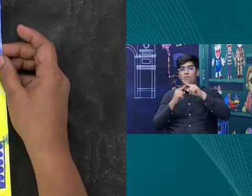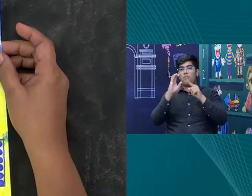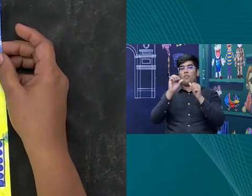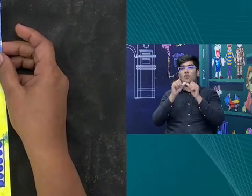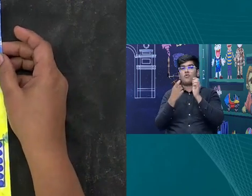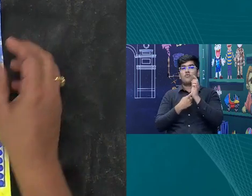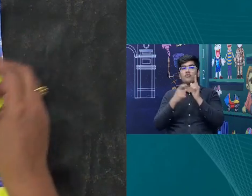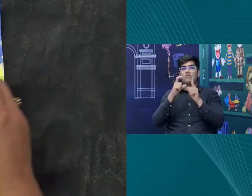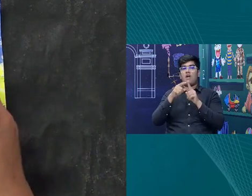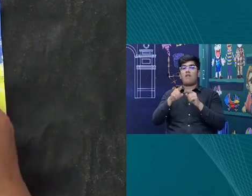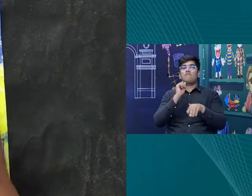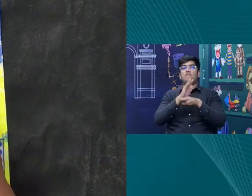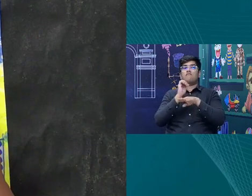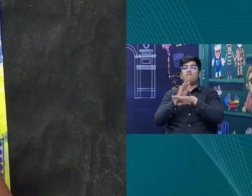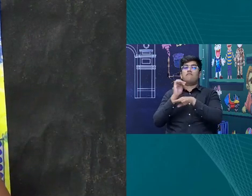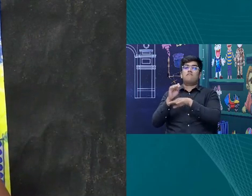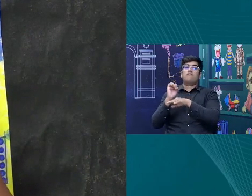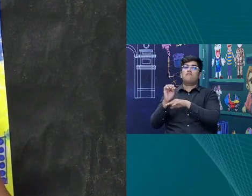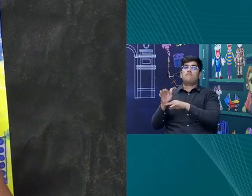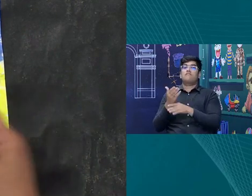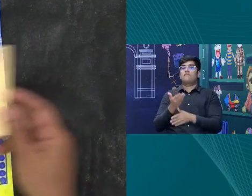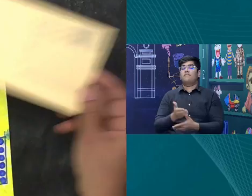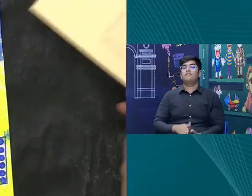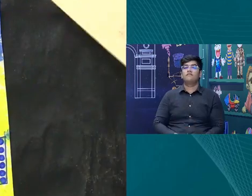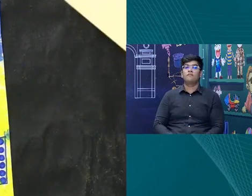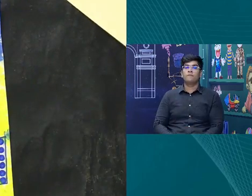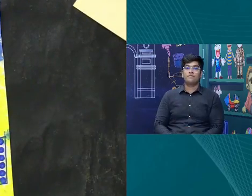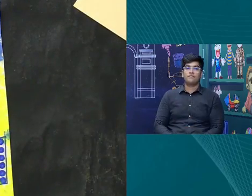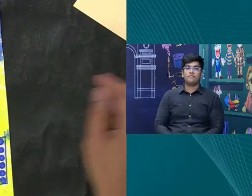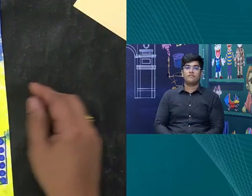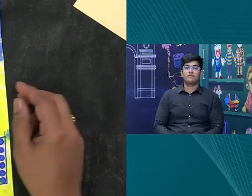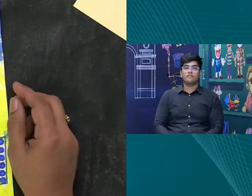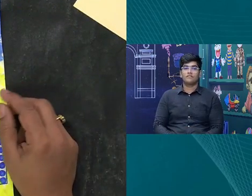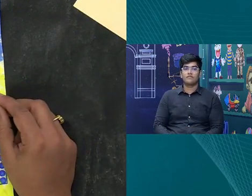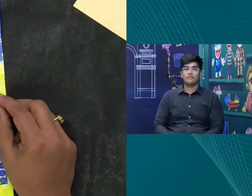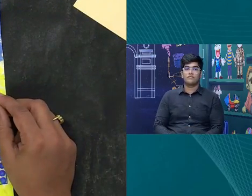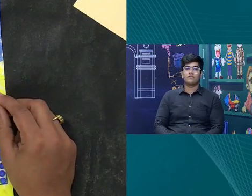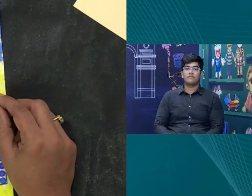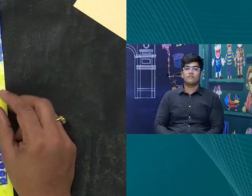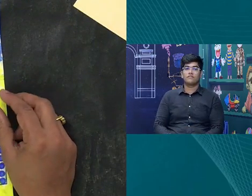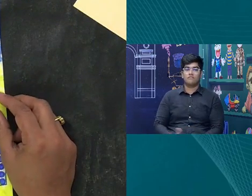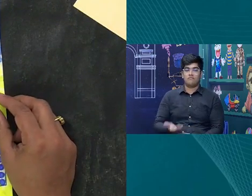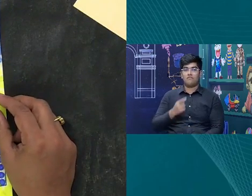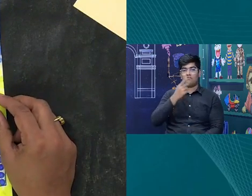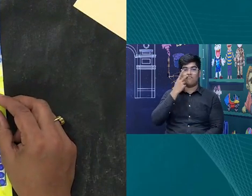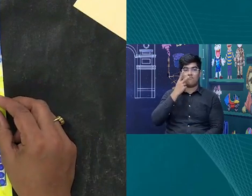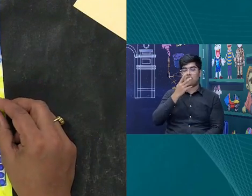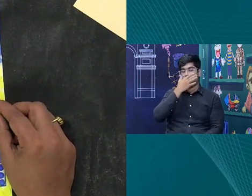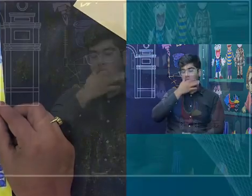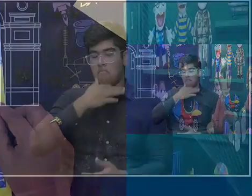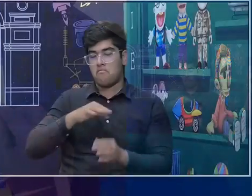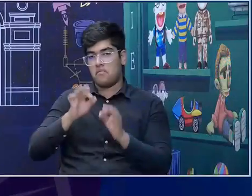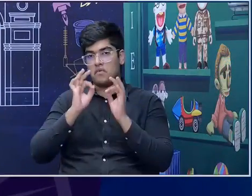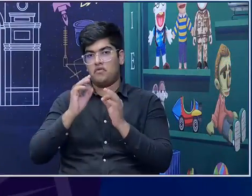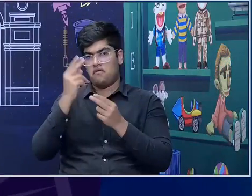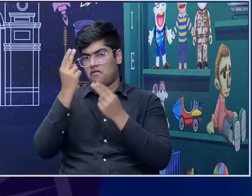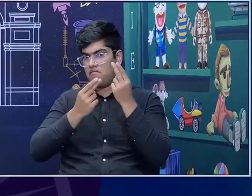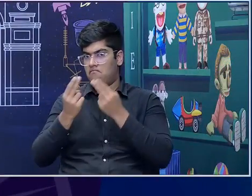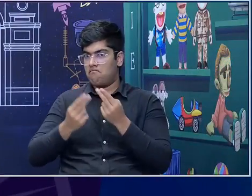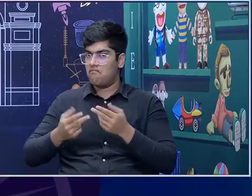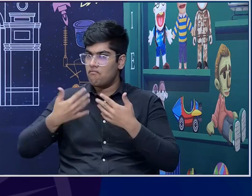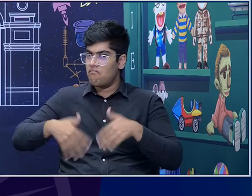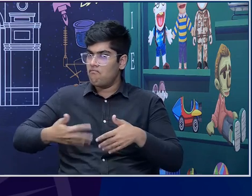सब चीजें भेच पाते थे जी, बिल्कुल बहुत ही सुन्दर आपने ये दिखाया, कितने